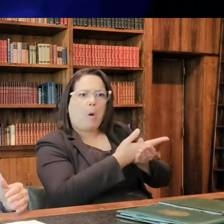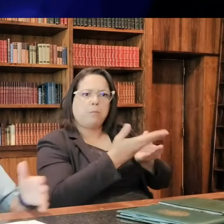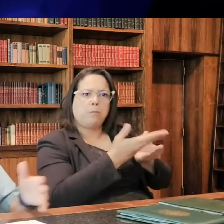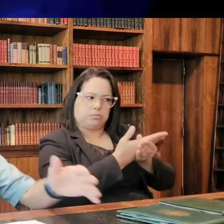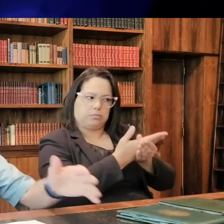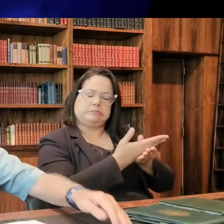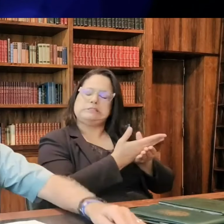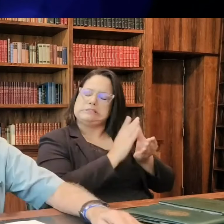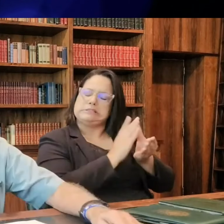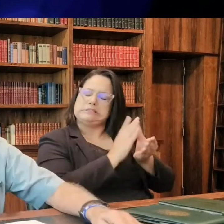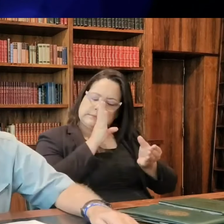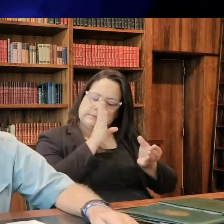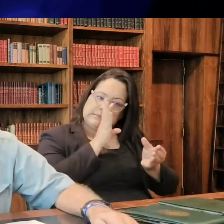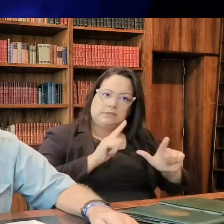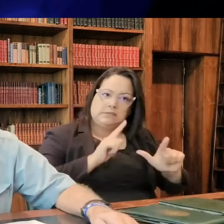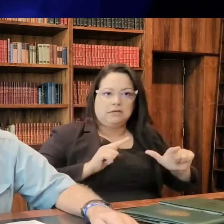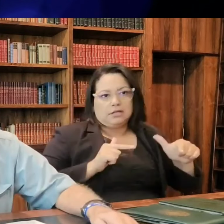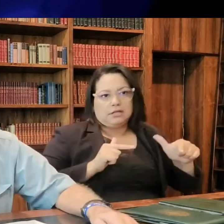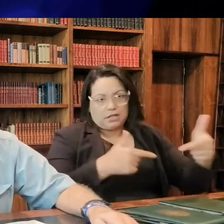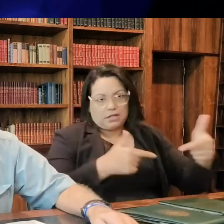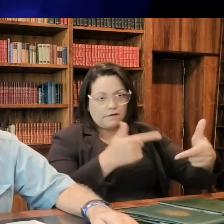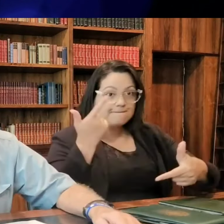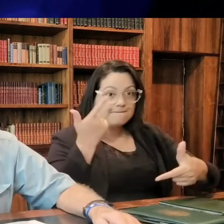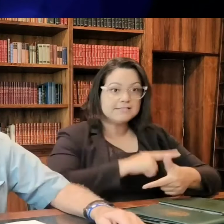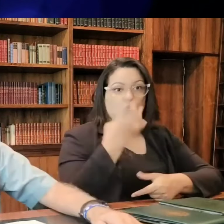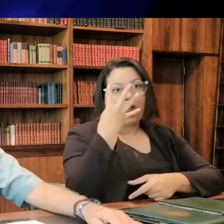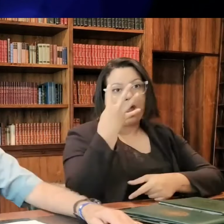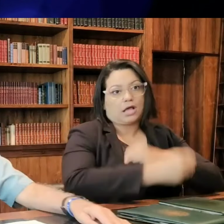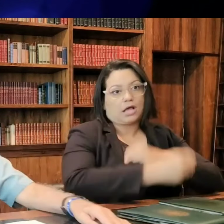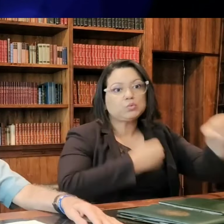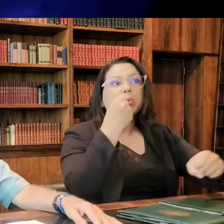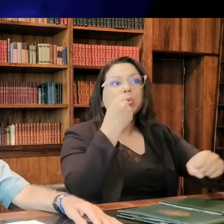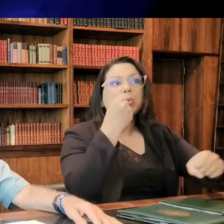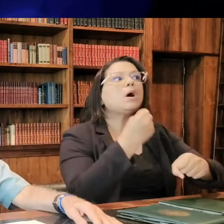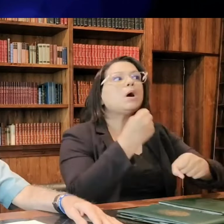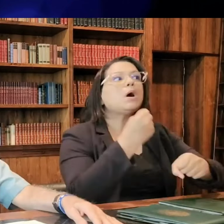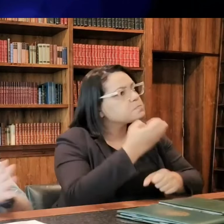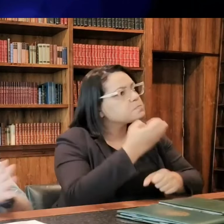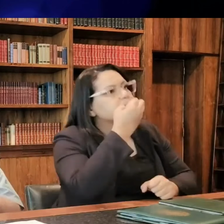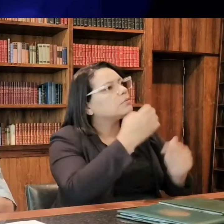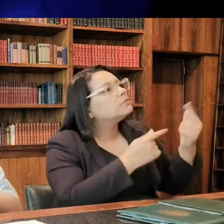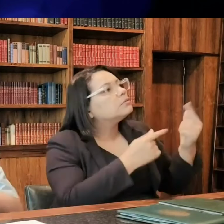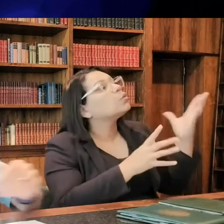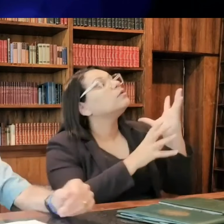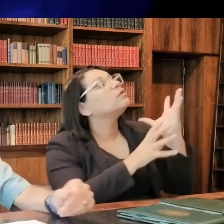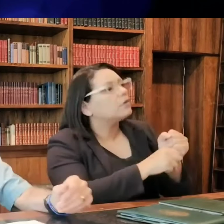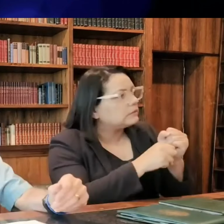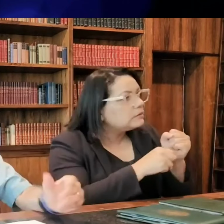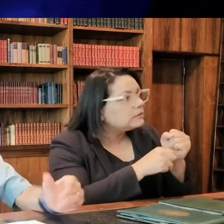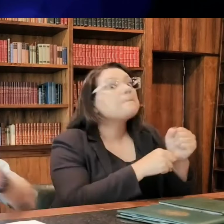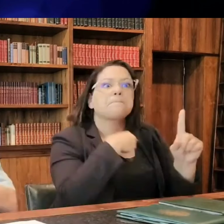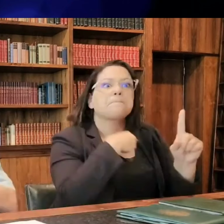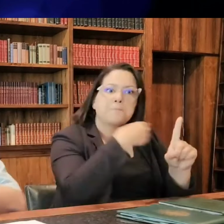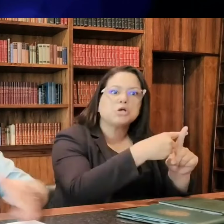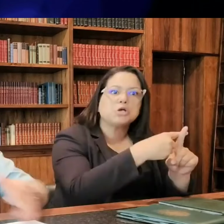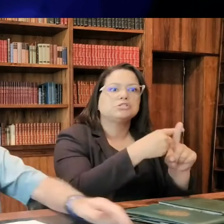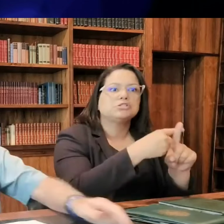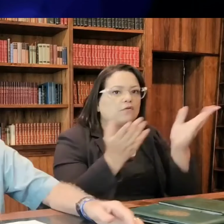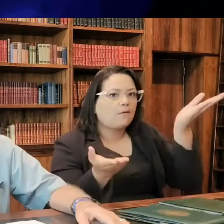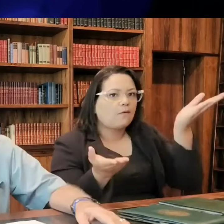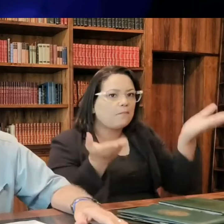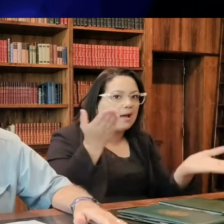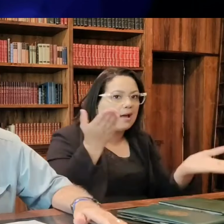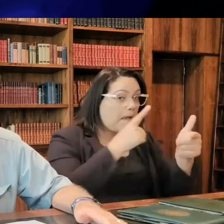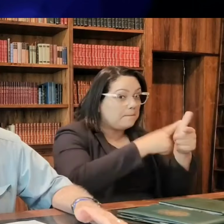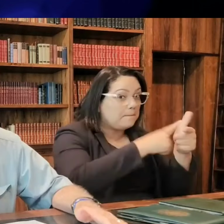nós vencemos a esses 4 anos com um saldo bastante positivo, que pese os problemas que nós